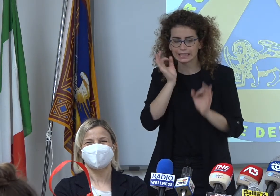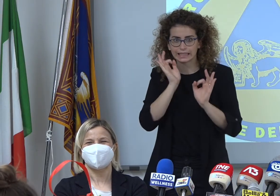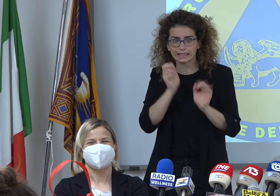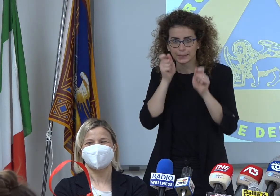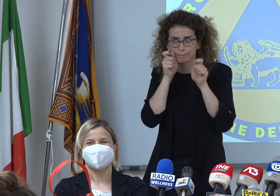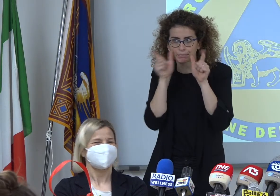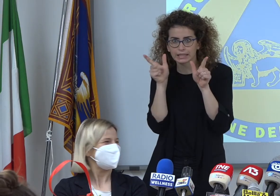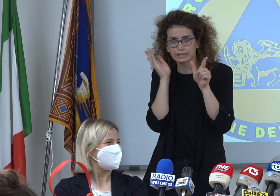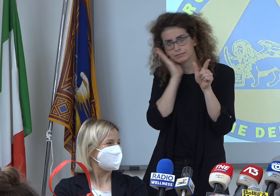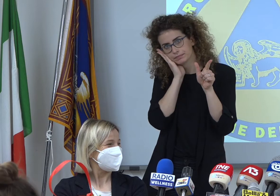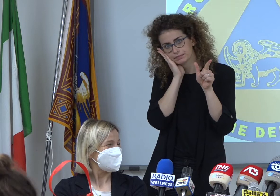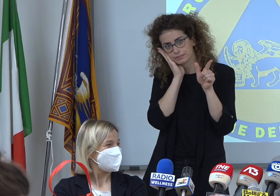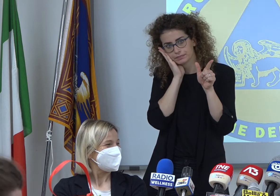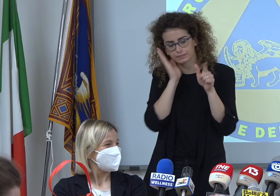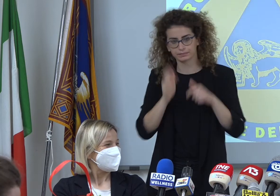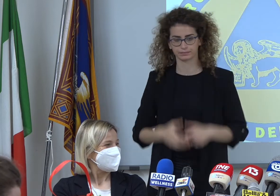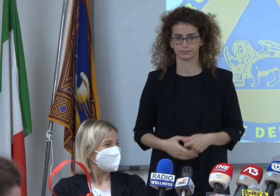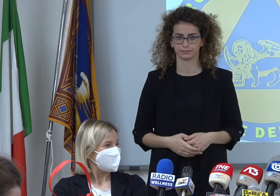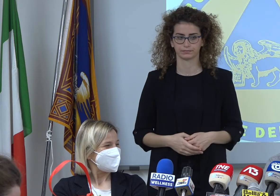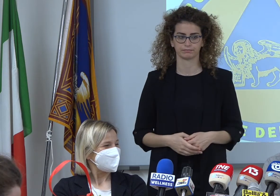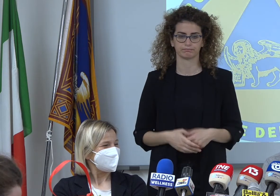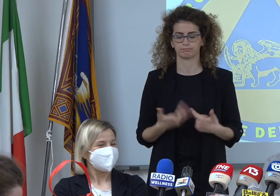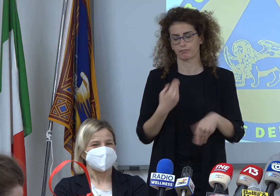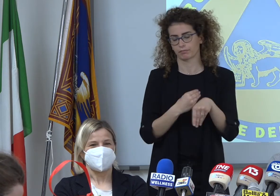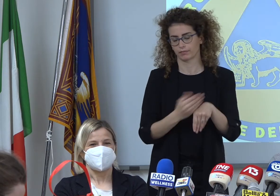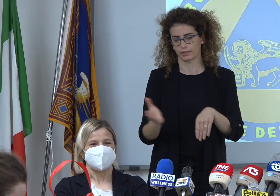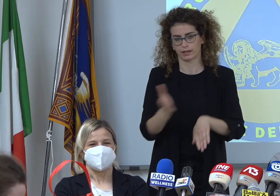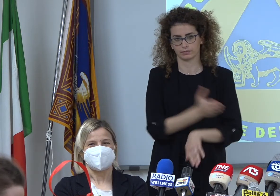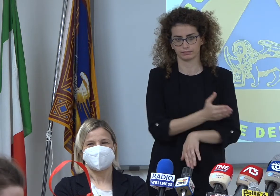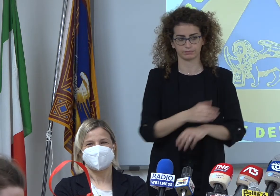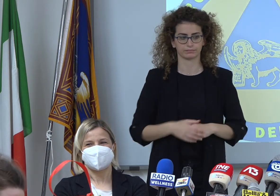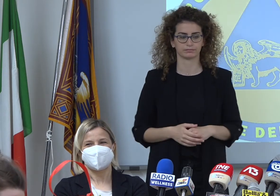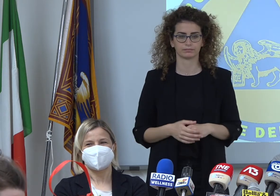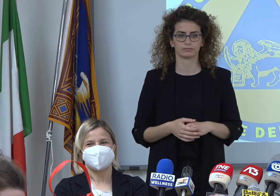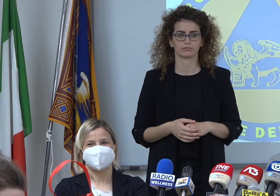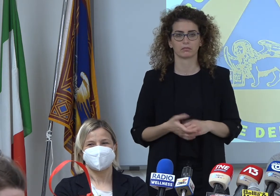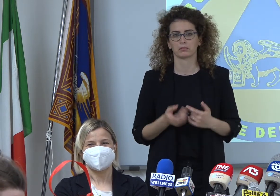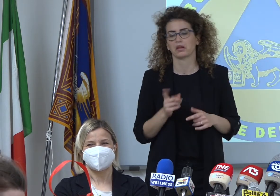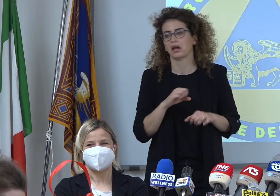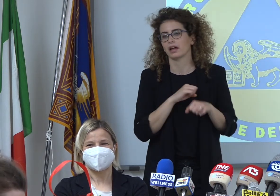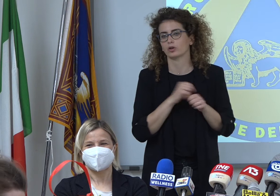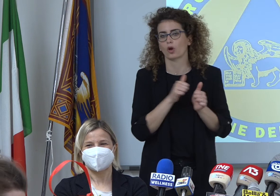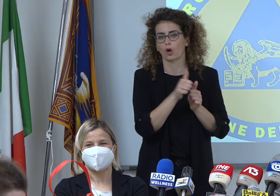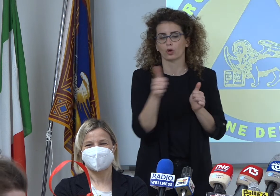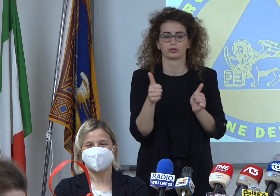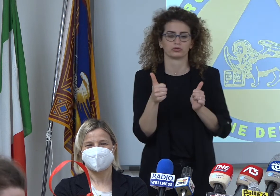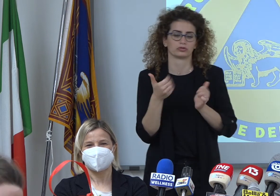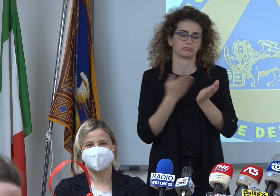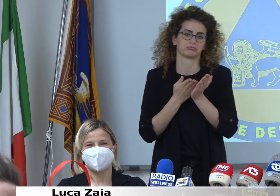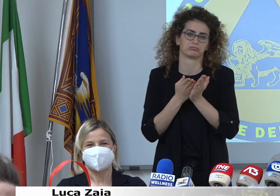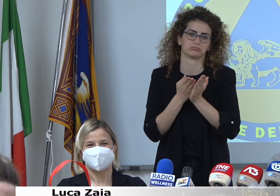del Veneto commenta così l'esordio del sindaco nell'agone politico nazionale. Penso che ognuno poi avrà il suo corso, cioè